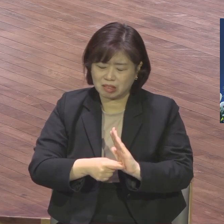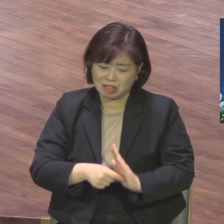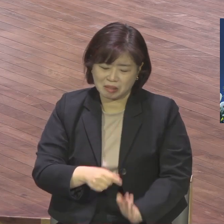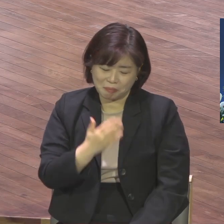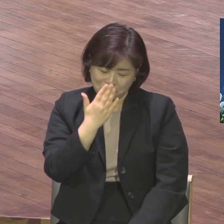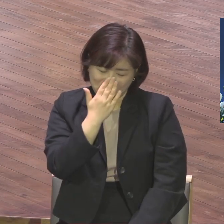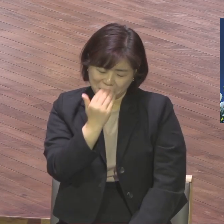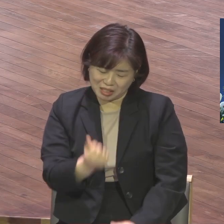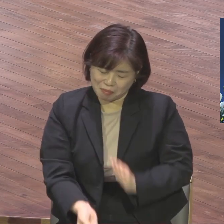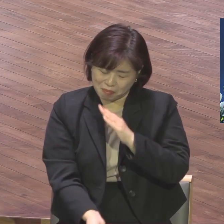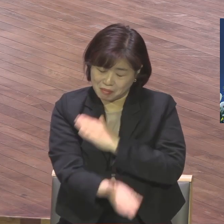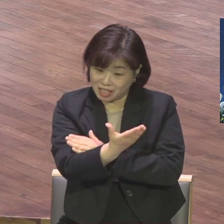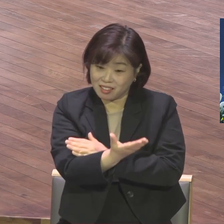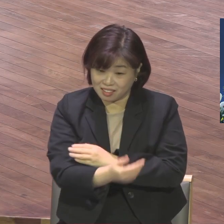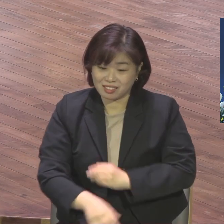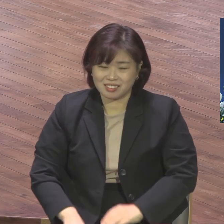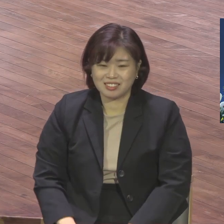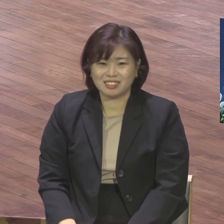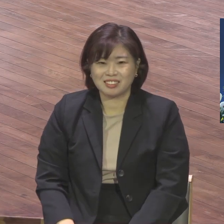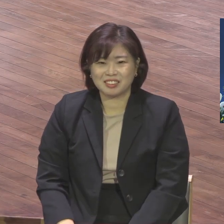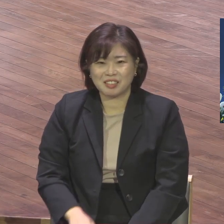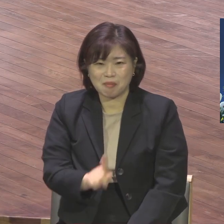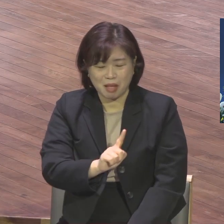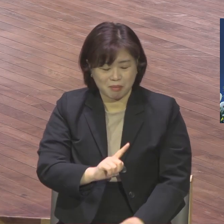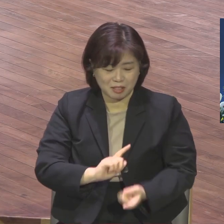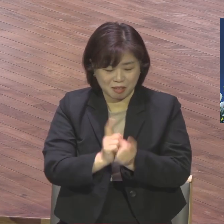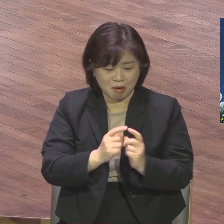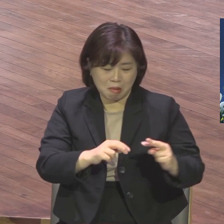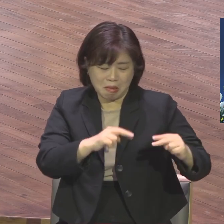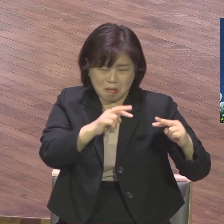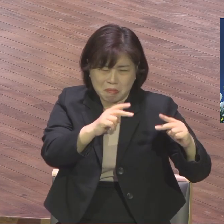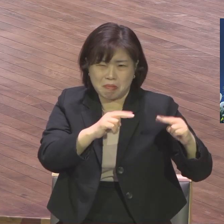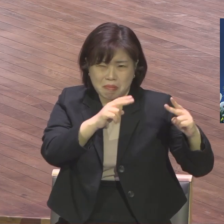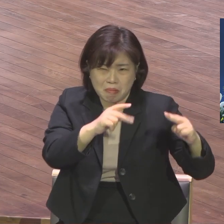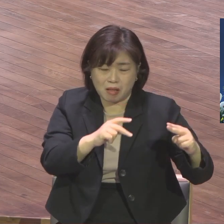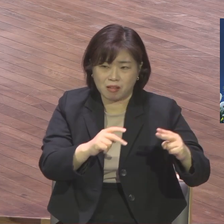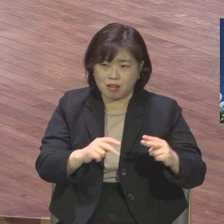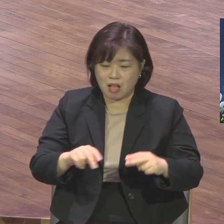가지고 국민의 소리는 속이의 경일기로 생각하고